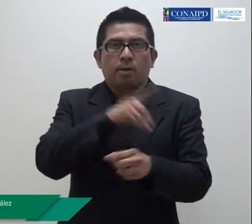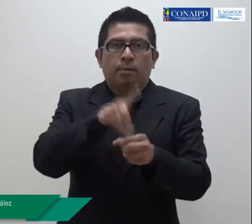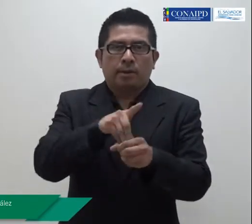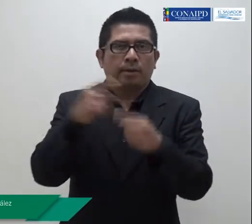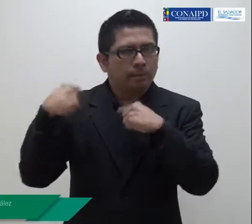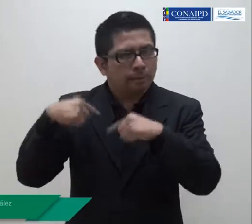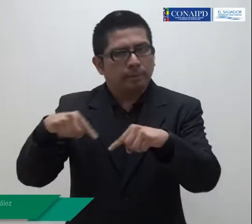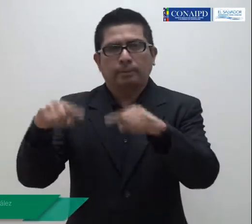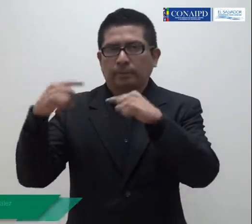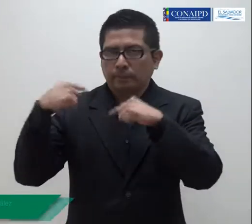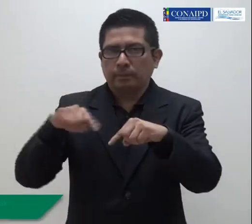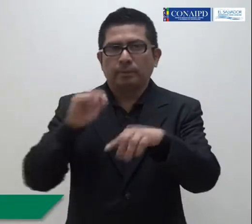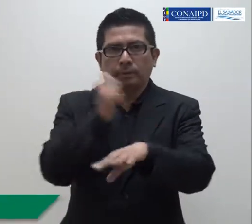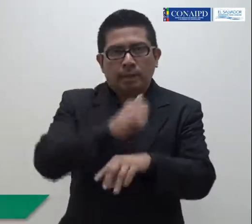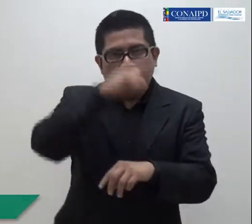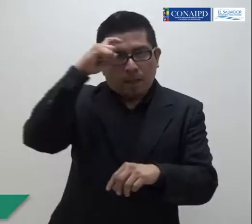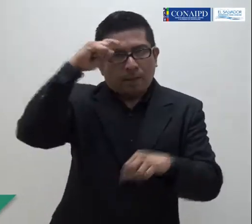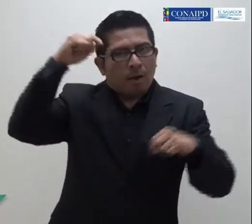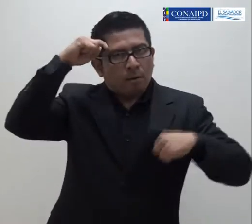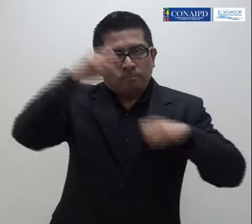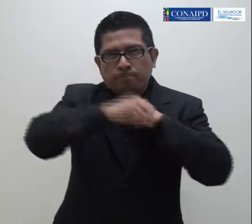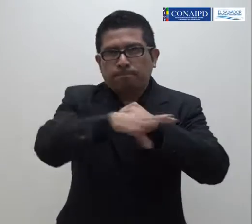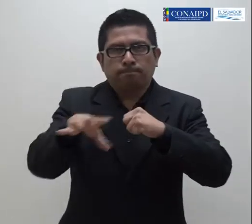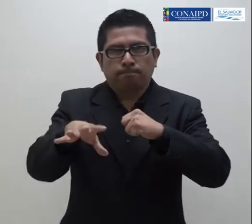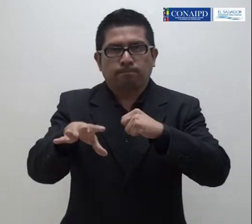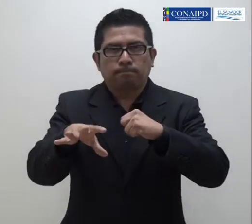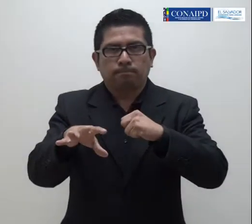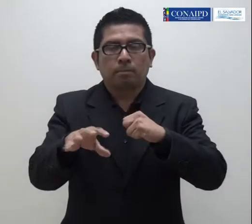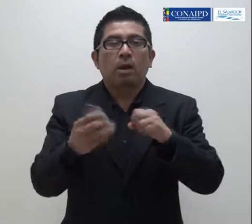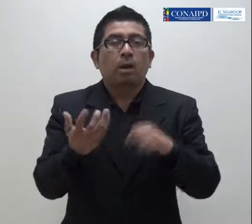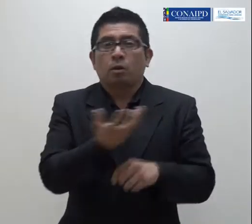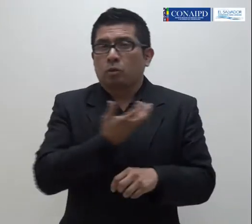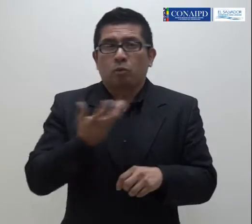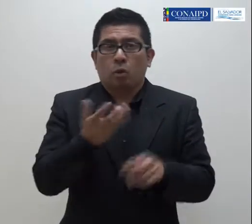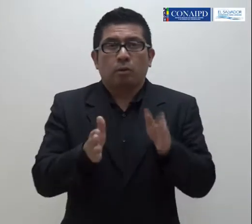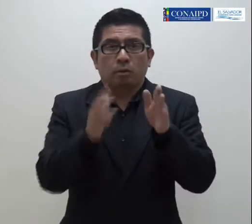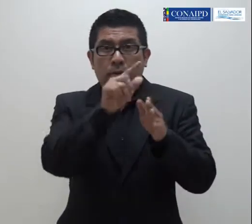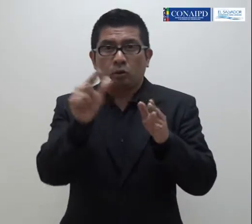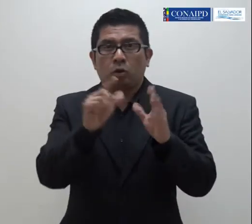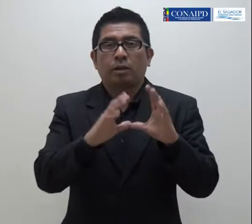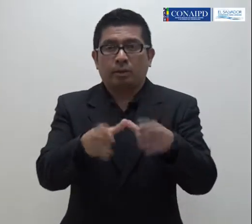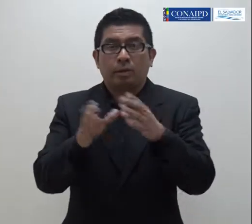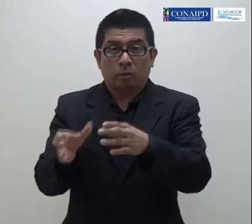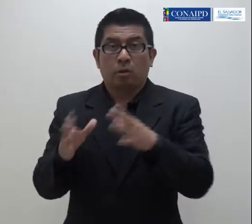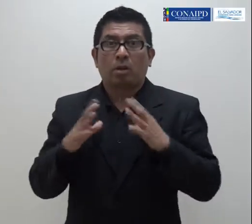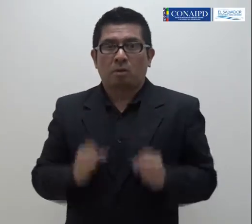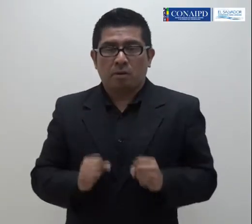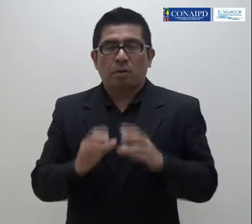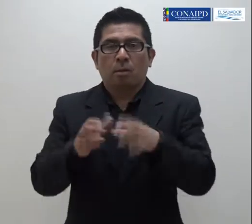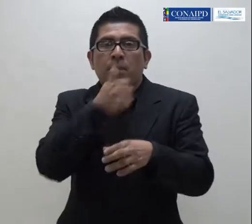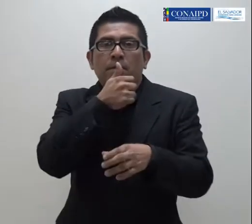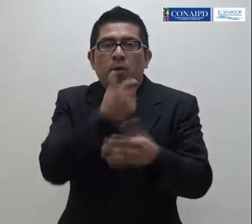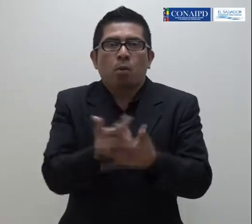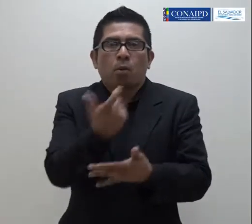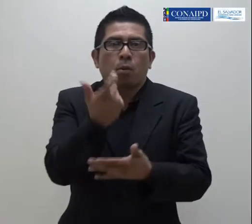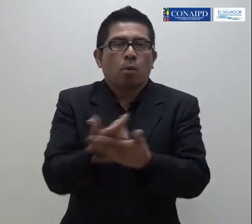permanentemente desarrolla jornadas de concientización con sectores, instituciones gubernamentales, empresa privada, universidades,